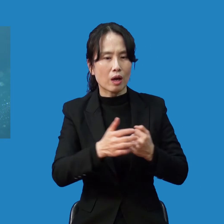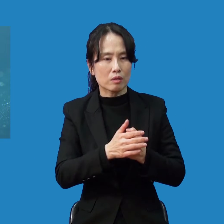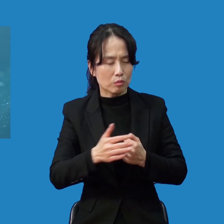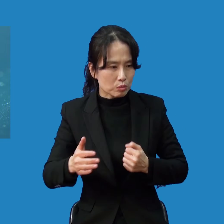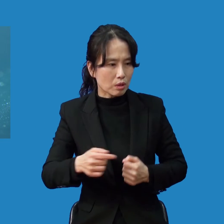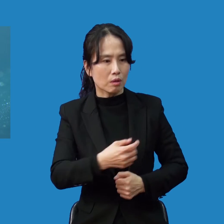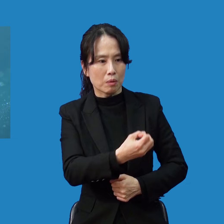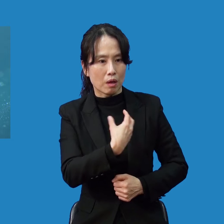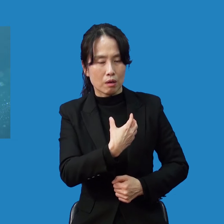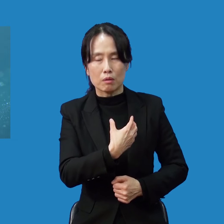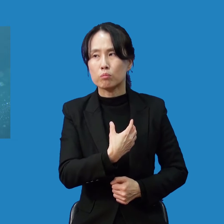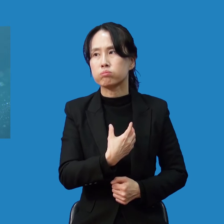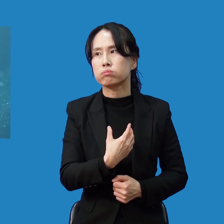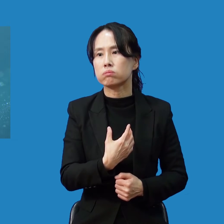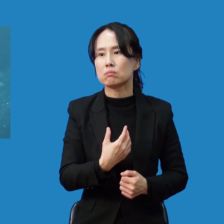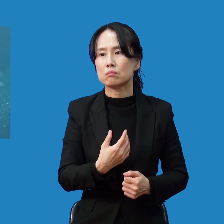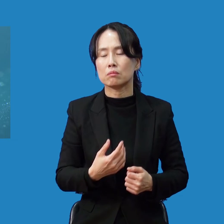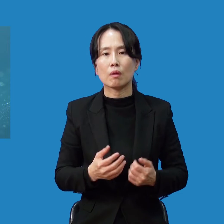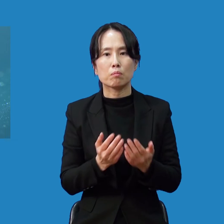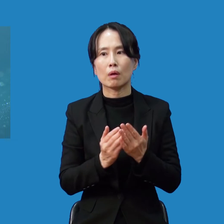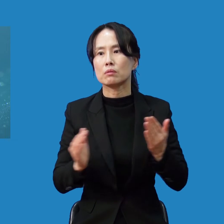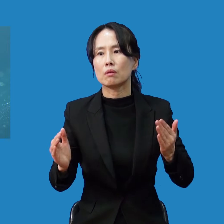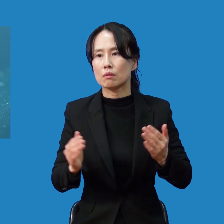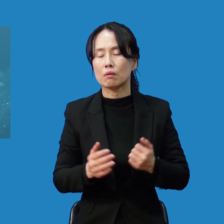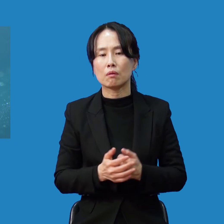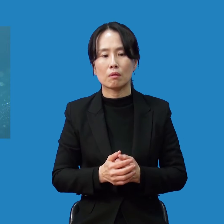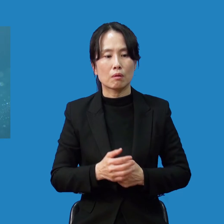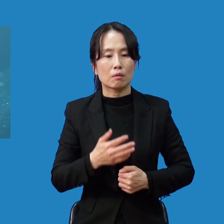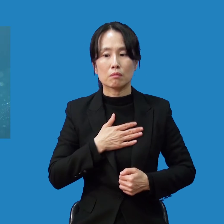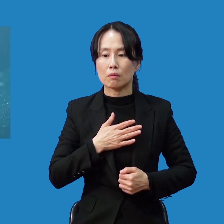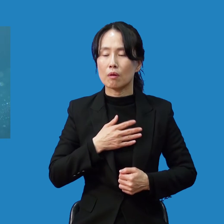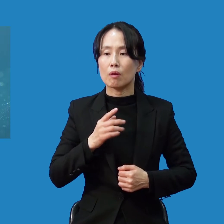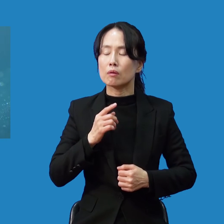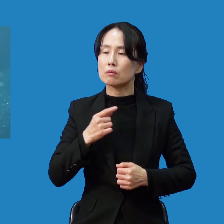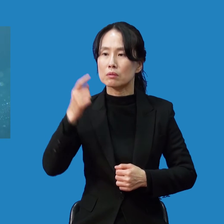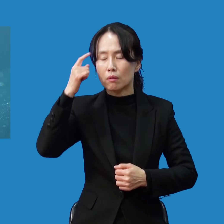가버렸습니다. 그건 잘못 생각하는 거죠.